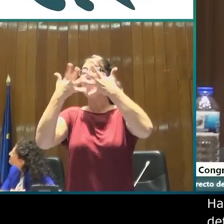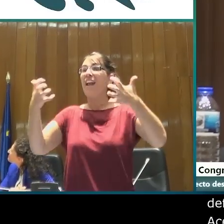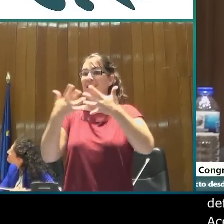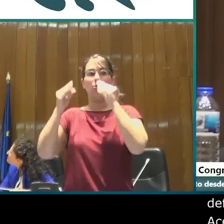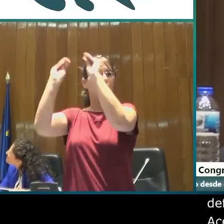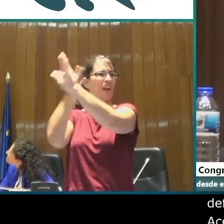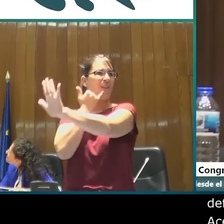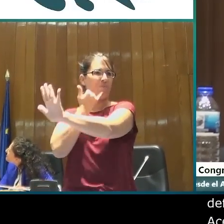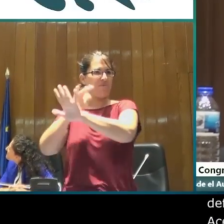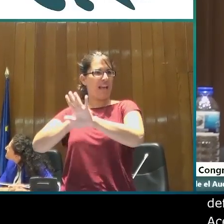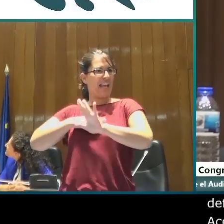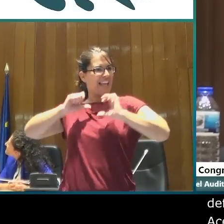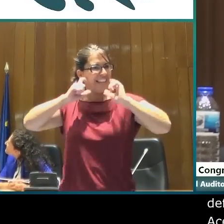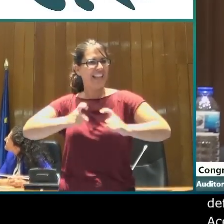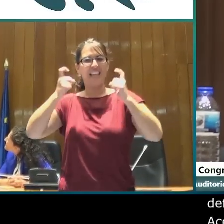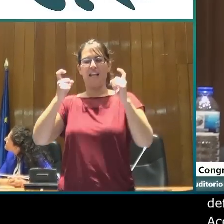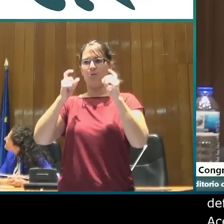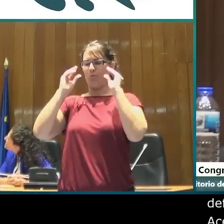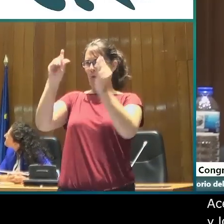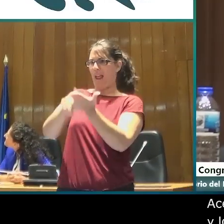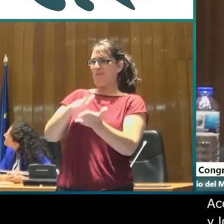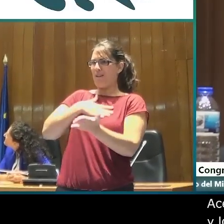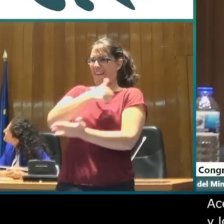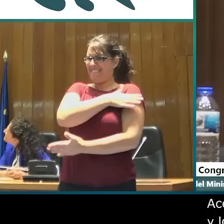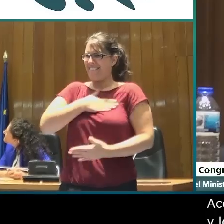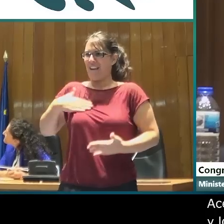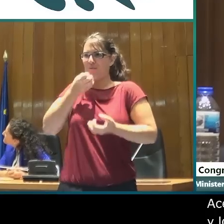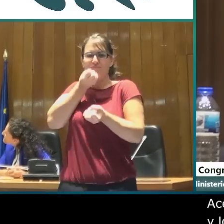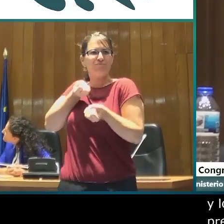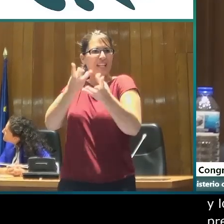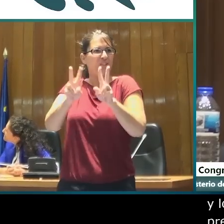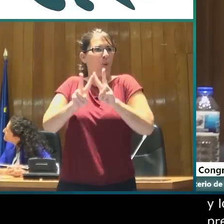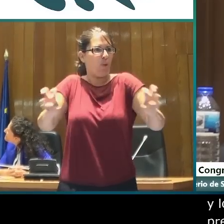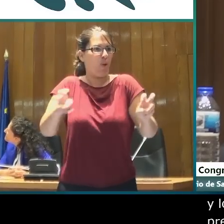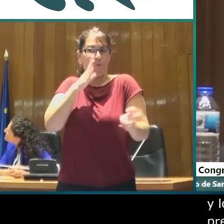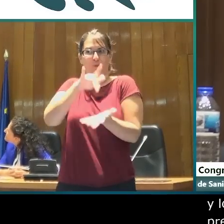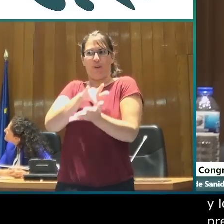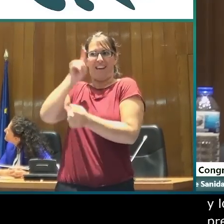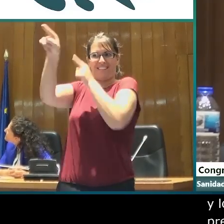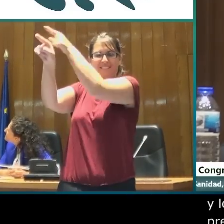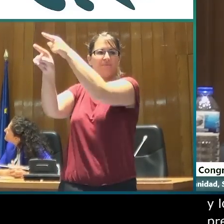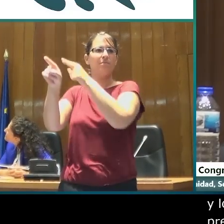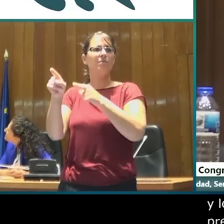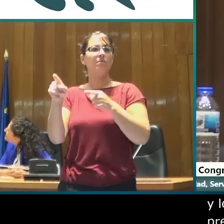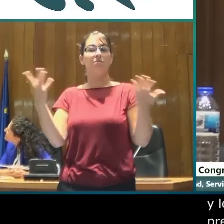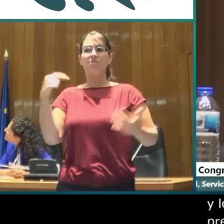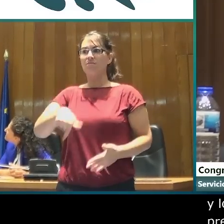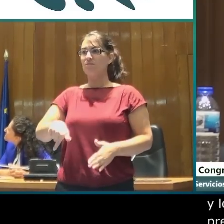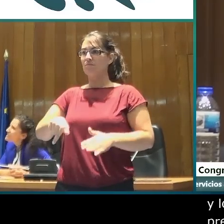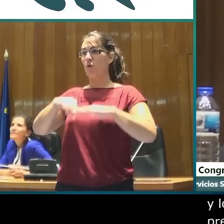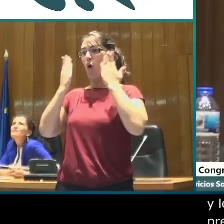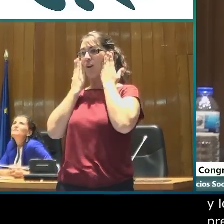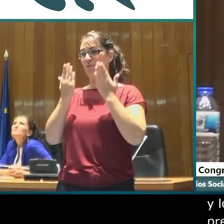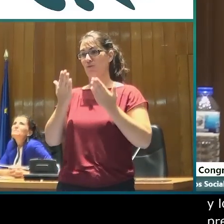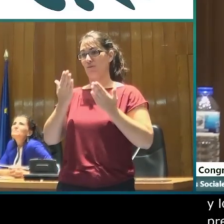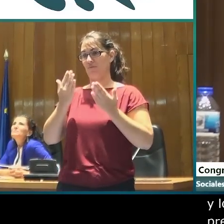introducción en la lengua del país donde íbamos a hacerla, en la capital de Bakú. Por lo tanto, en este congreso no podía ser menos, así